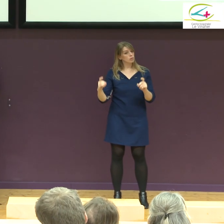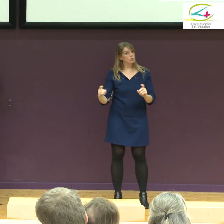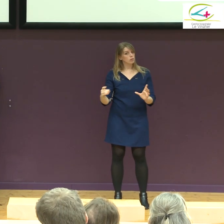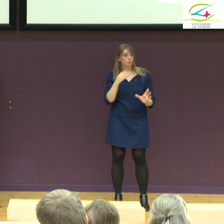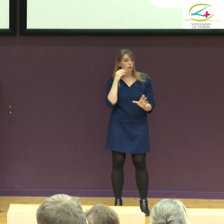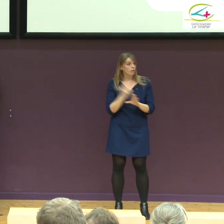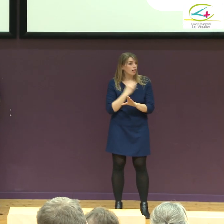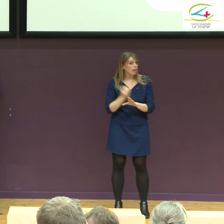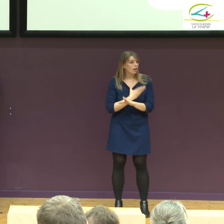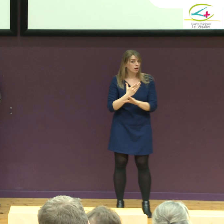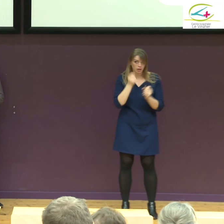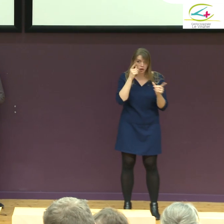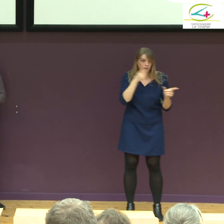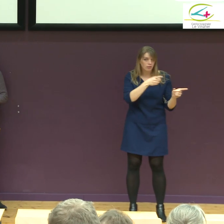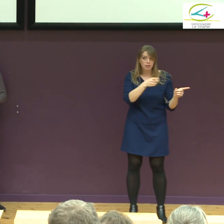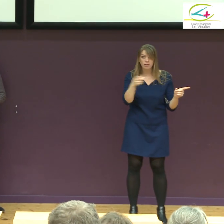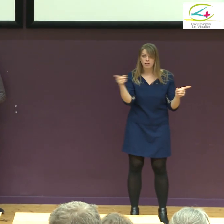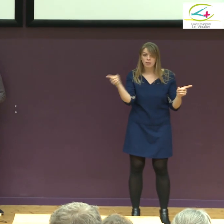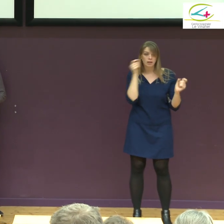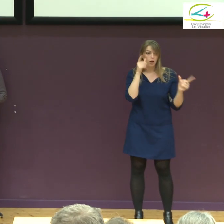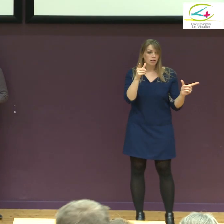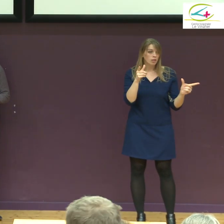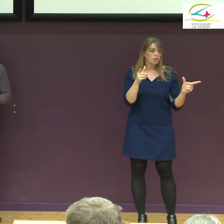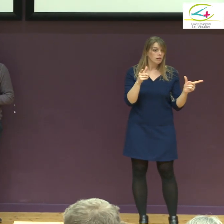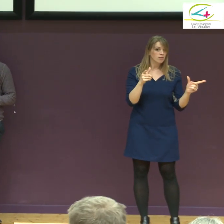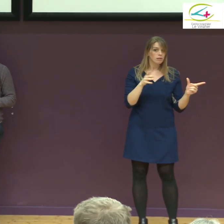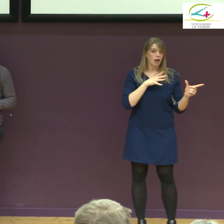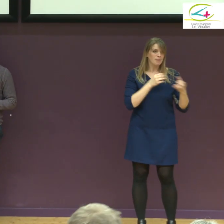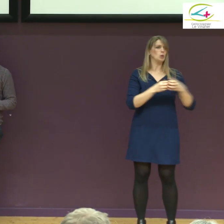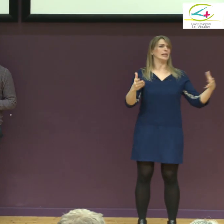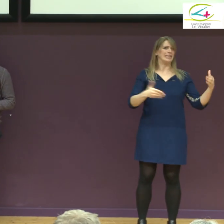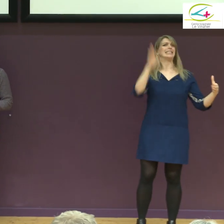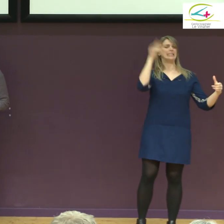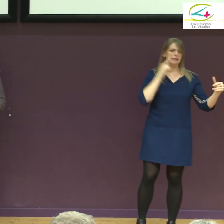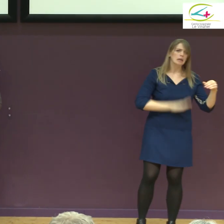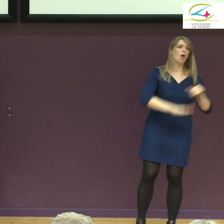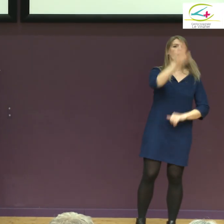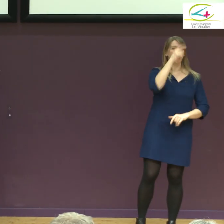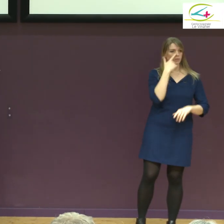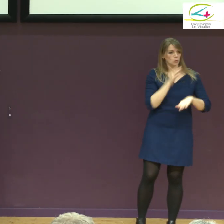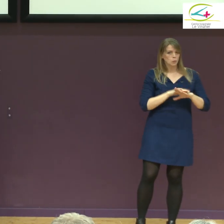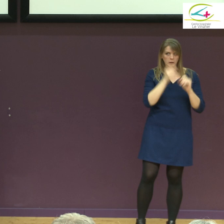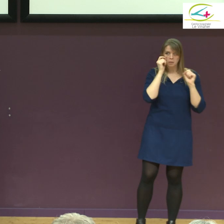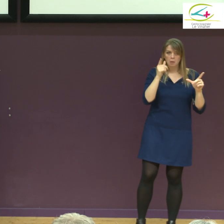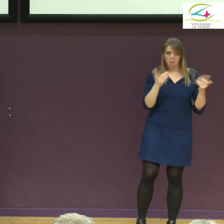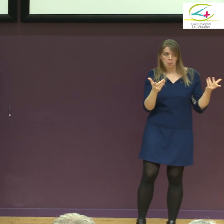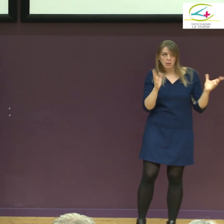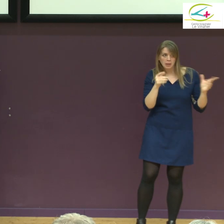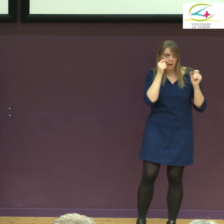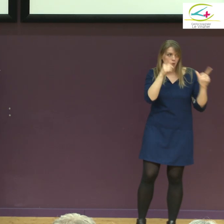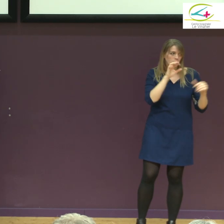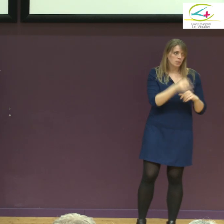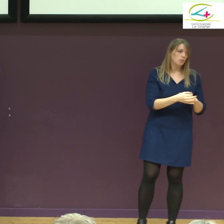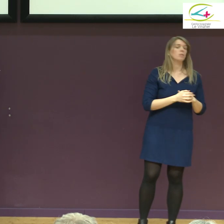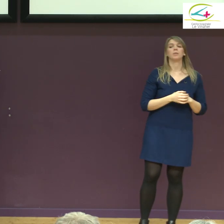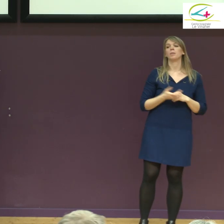non? Ça vous étonne? Alors ceux qui, visiblement, vous étiez une grande majorité à dire que ça a augmenté, donc ça doit vous étonner.